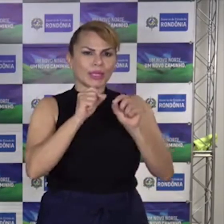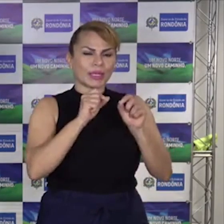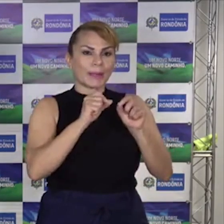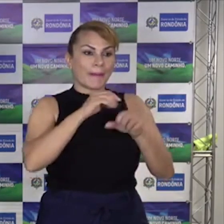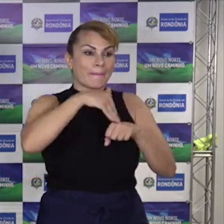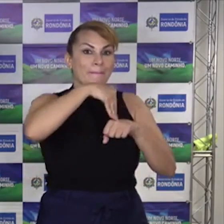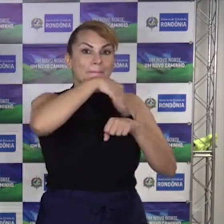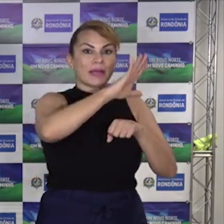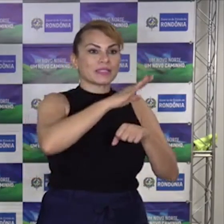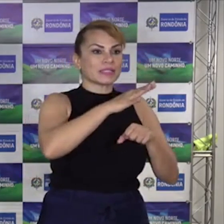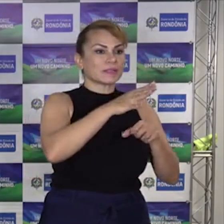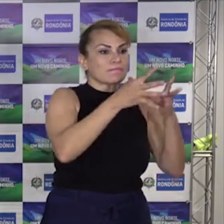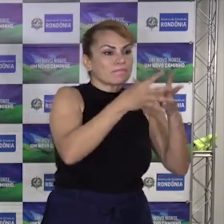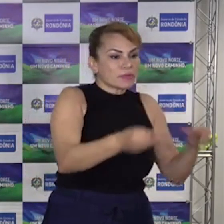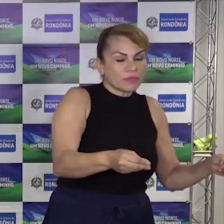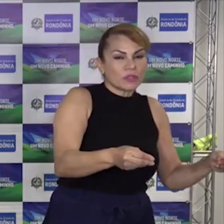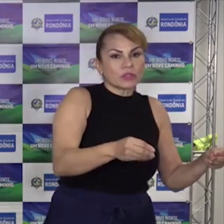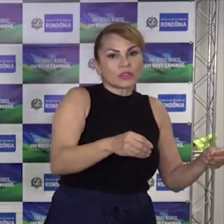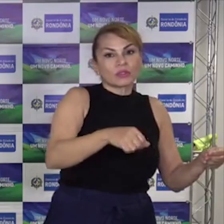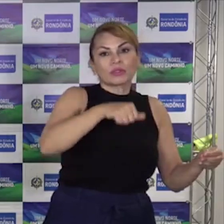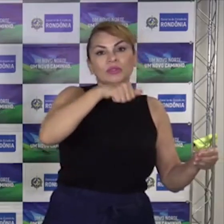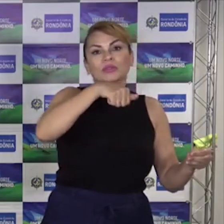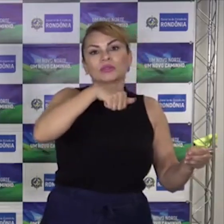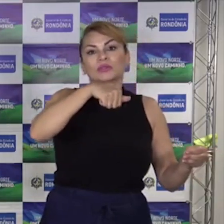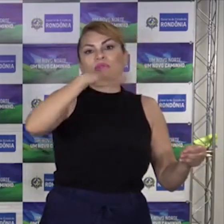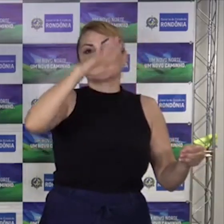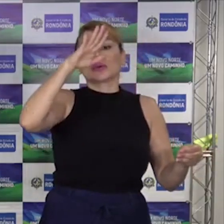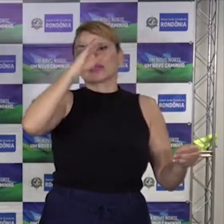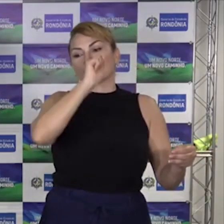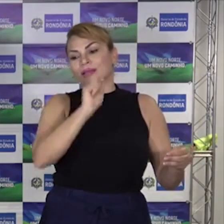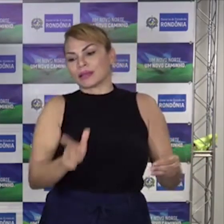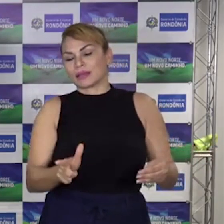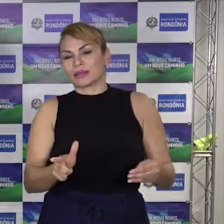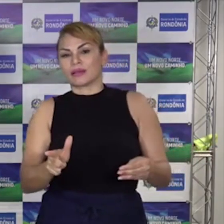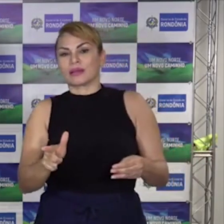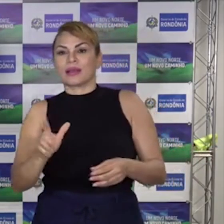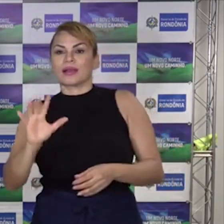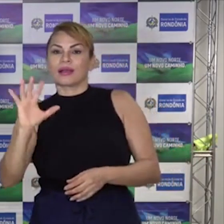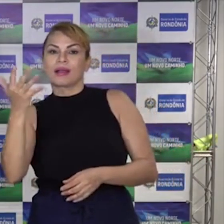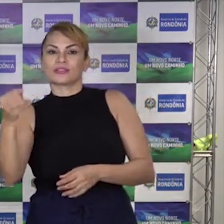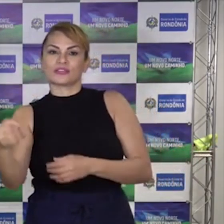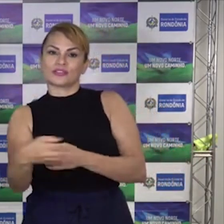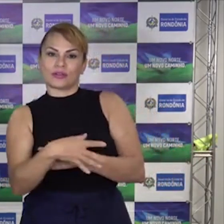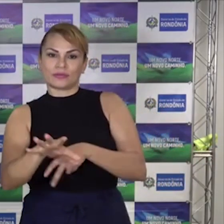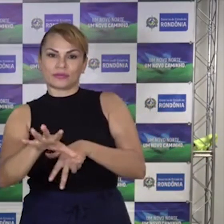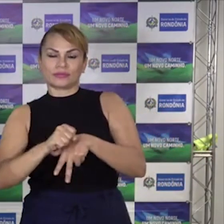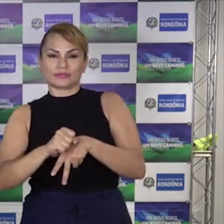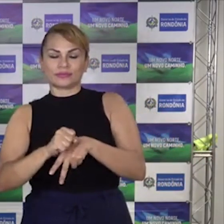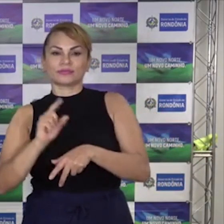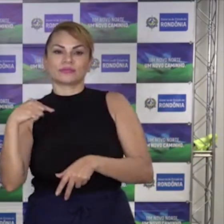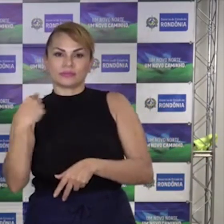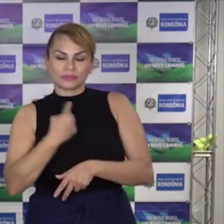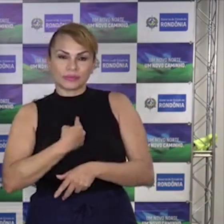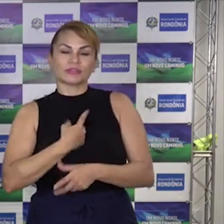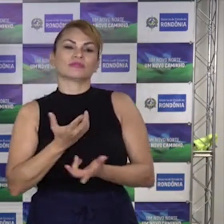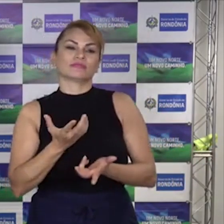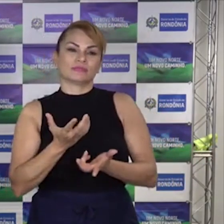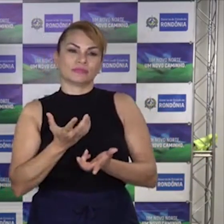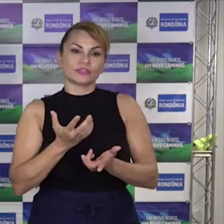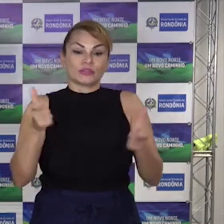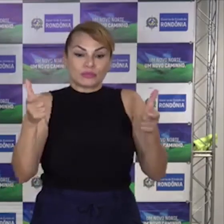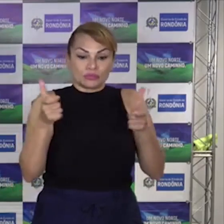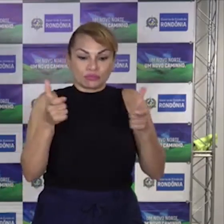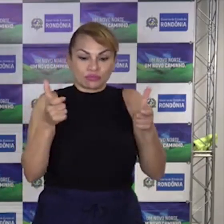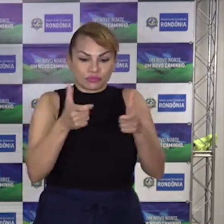Fernando máximo anunciou que o estado já tem leitos de UTI suficientes para atender seus pacientes de acordo com o máximo o estado dispõe